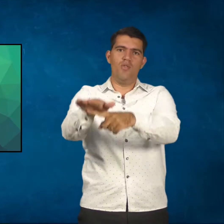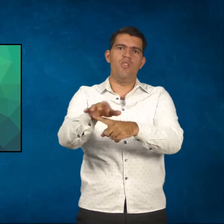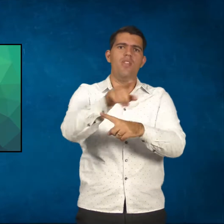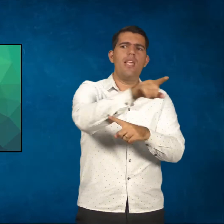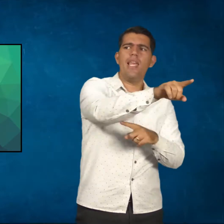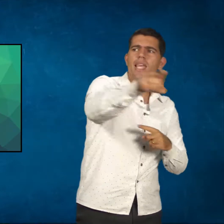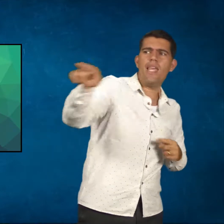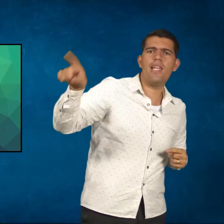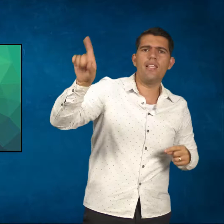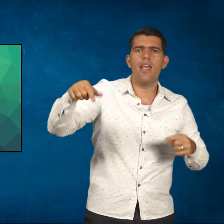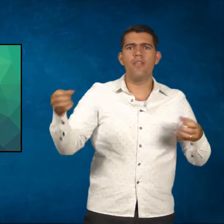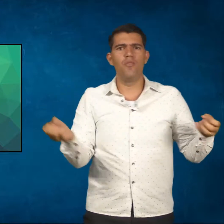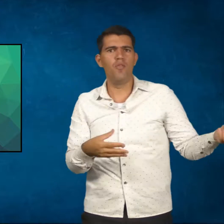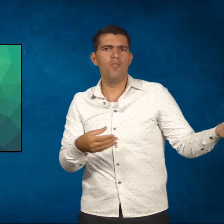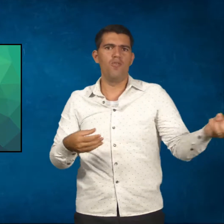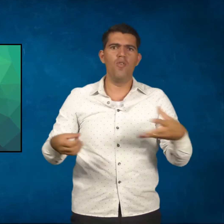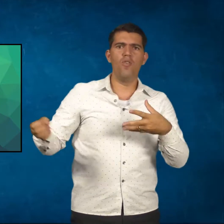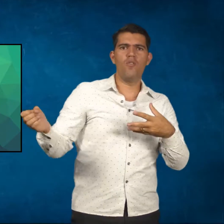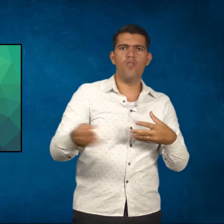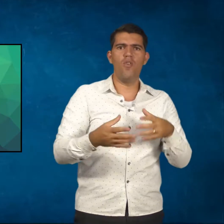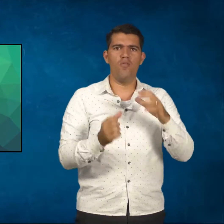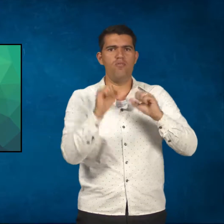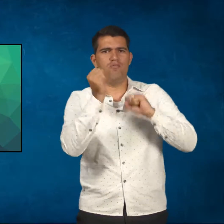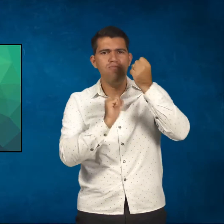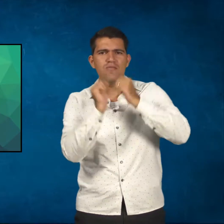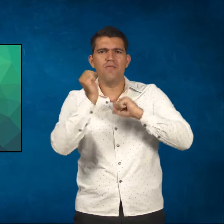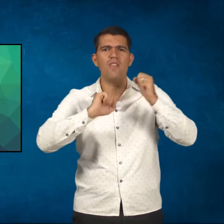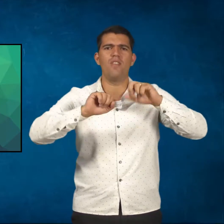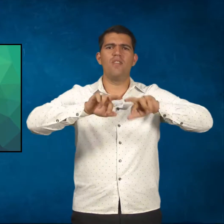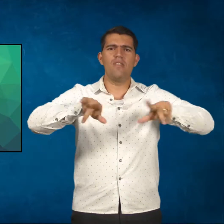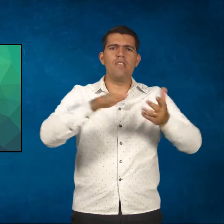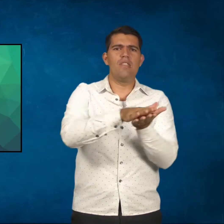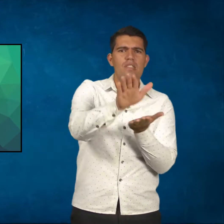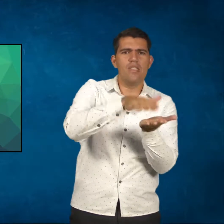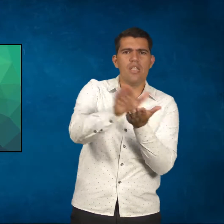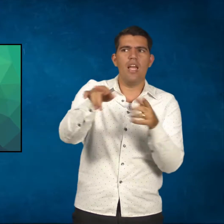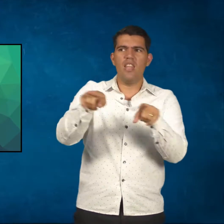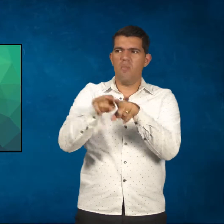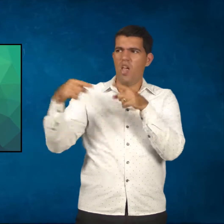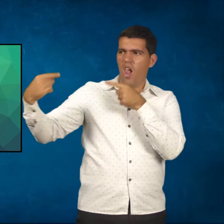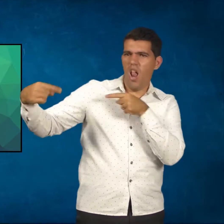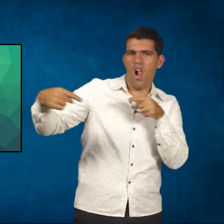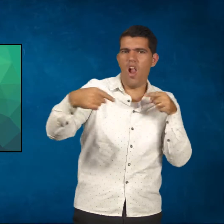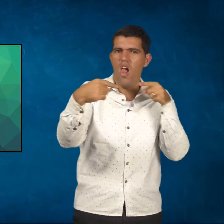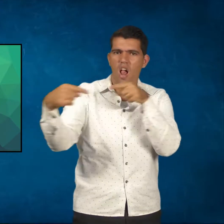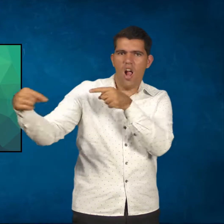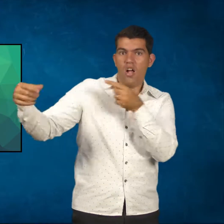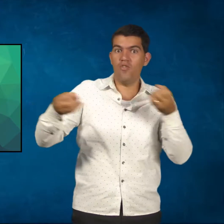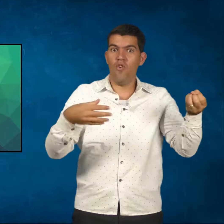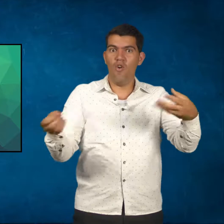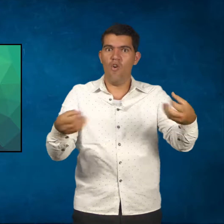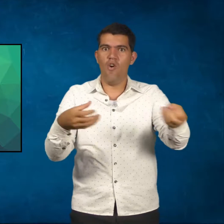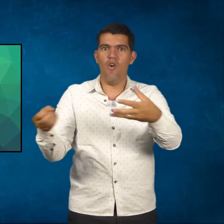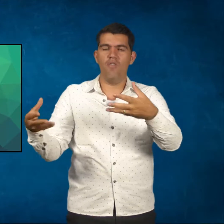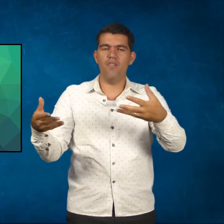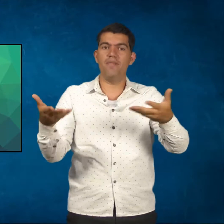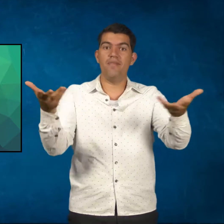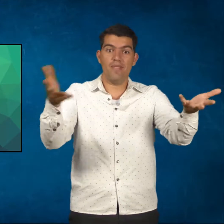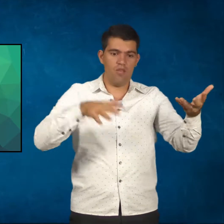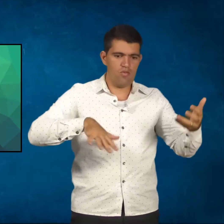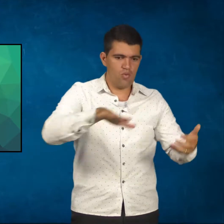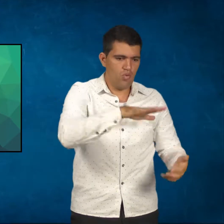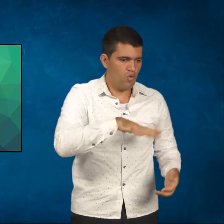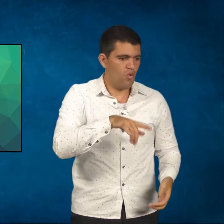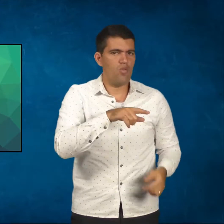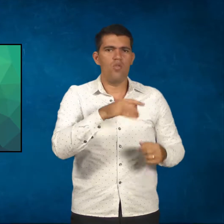evidentemente, renovados de produtividade e de competitividade, as reformas desses níveis